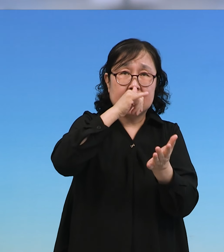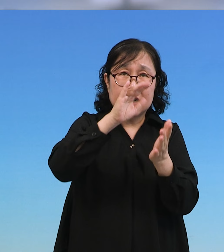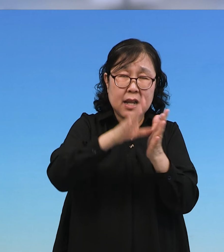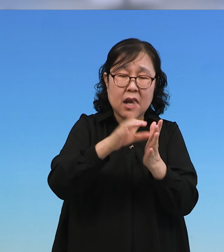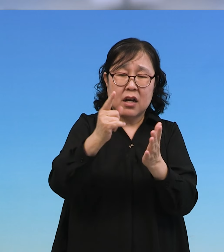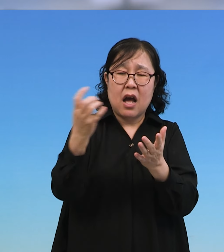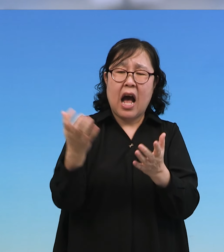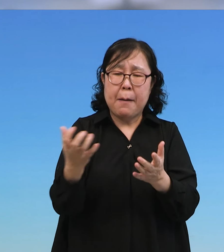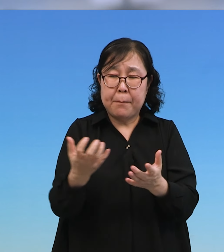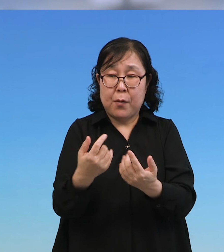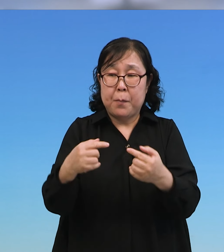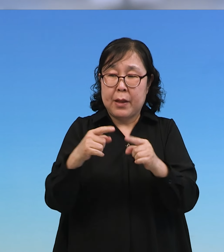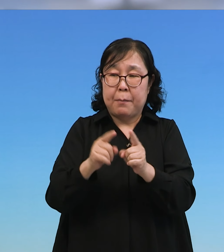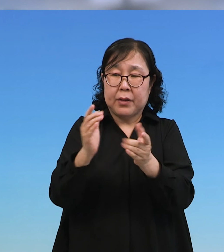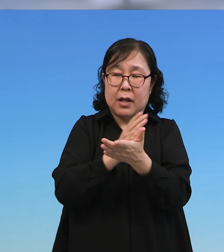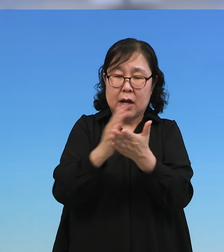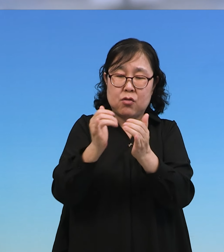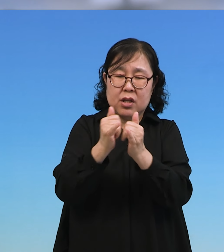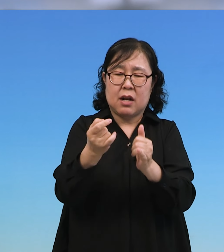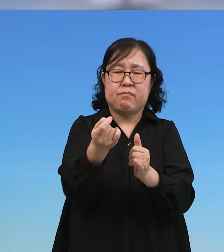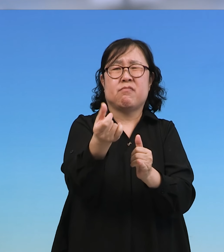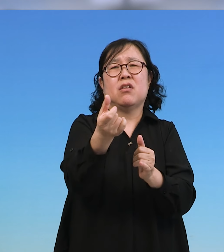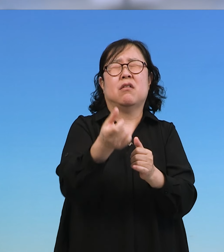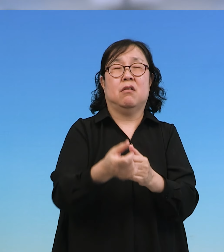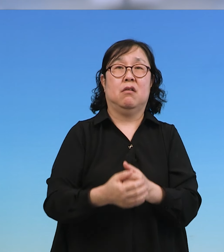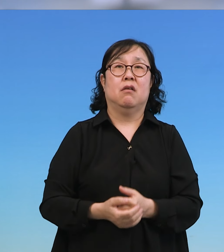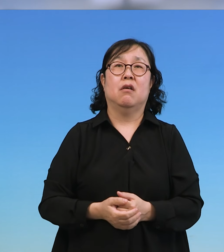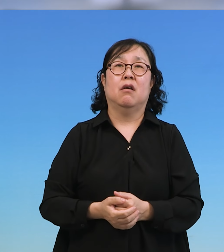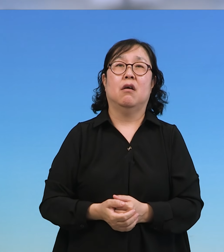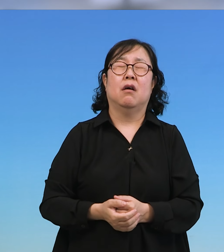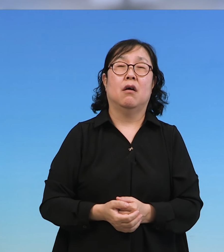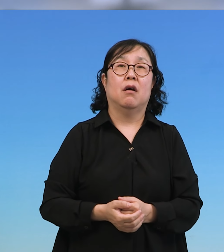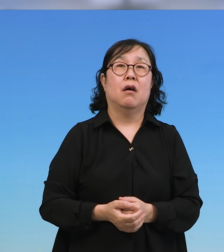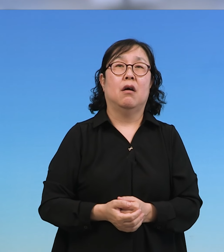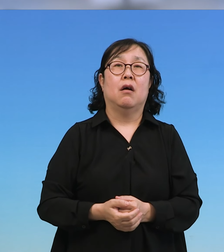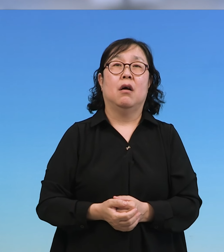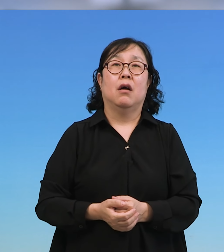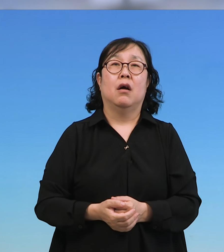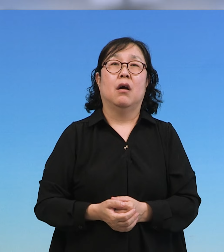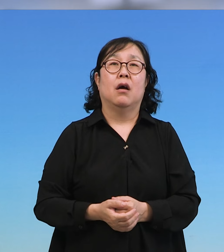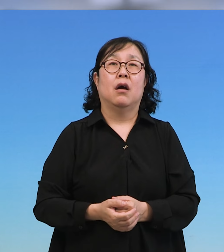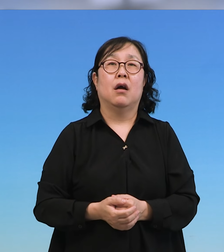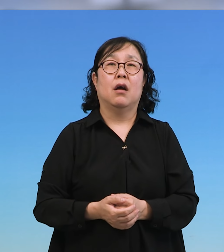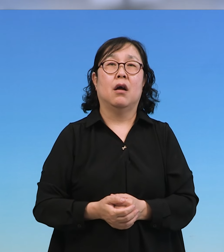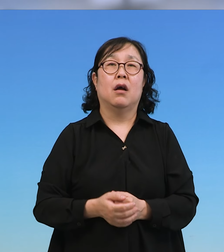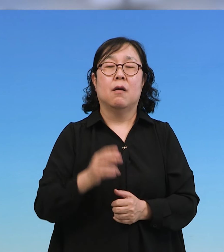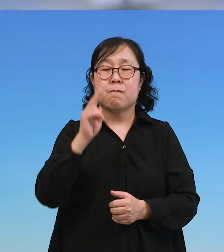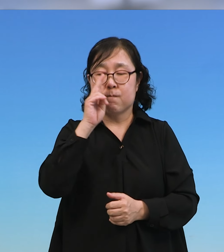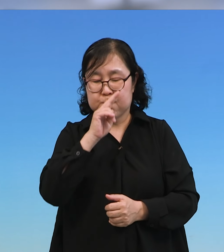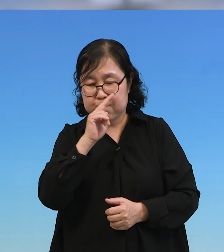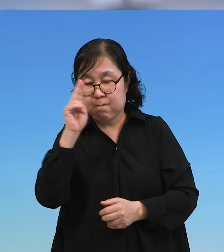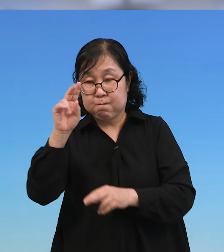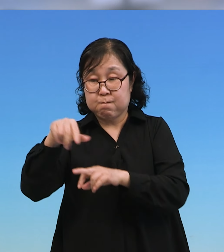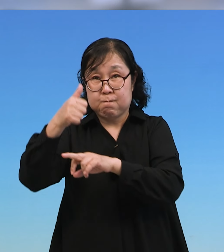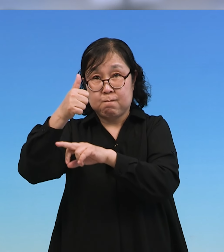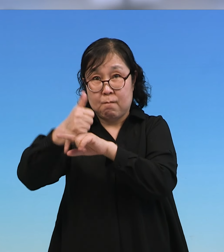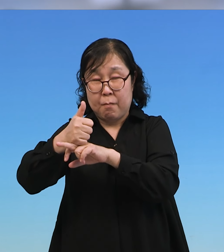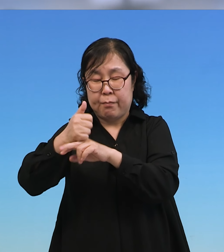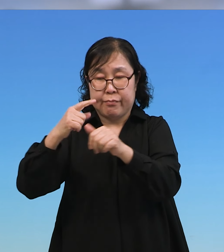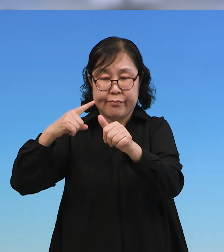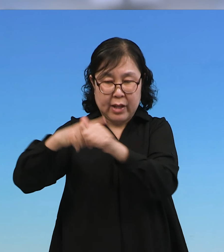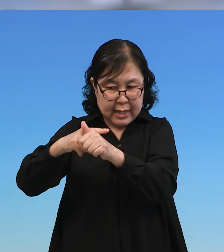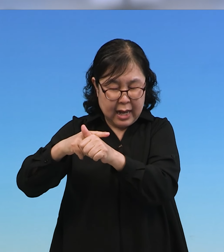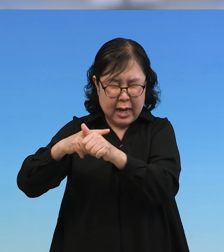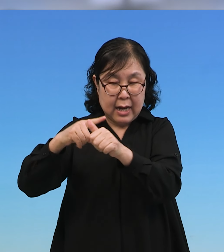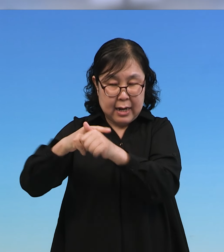않습니다. 오늘 본문도 한번 상상을 해보십시오. 그렇게 사울왕의 살해 위협을 피해가지고